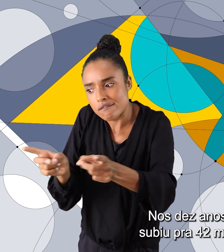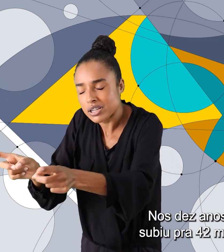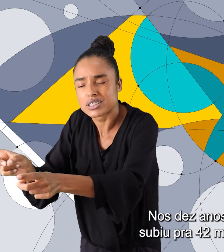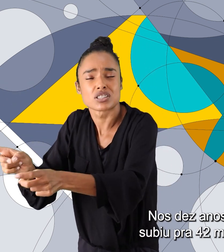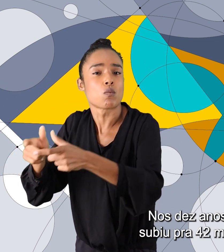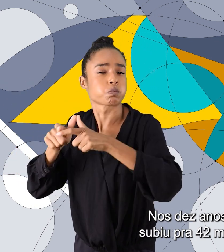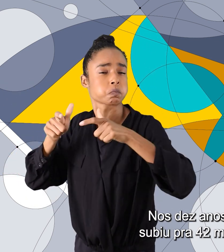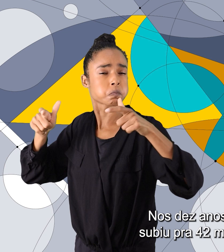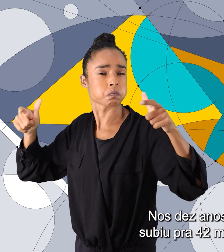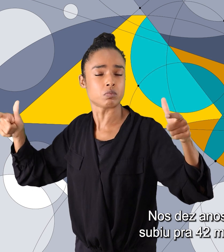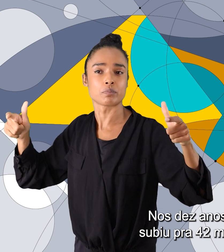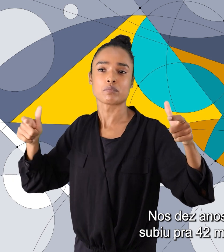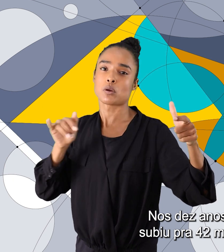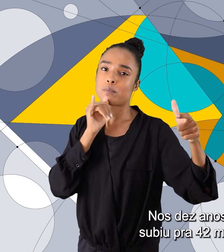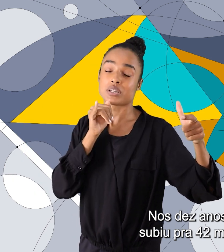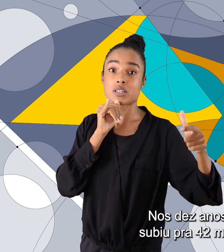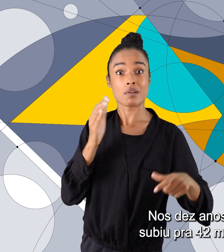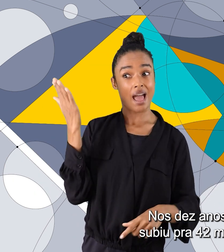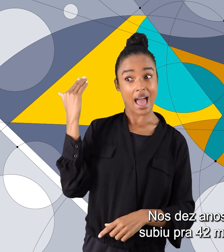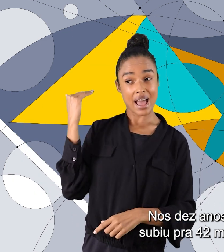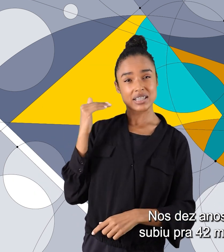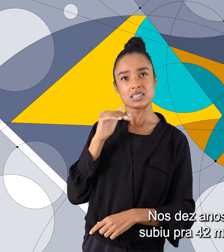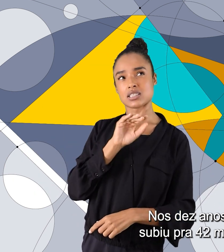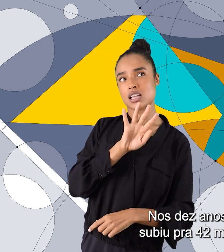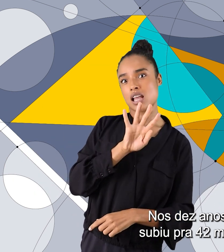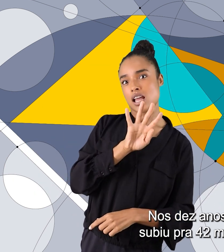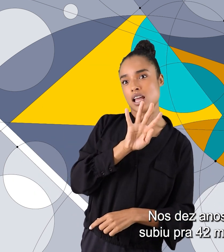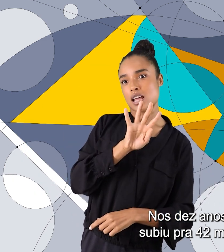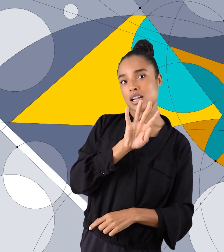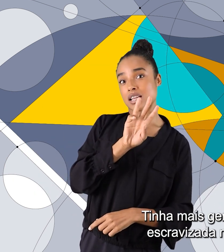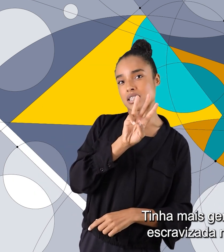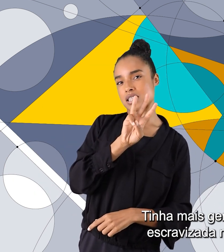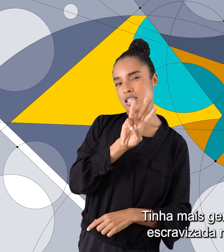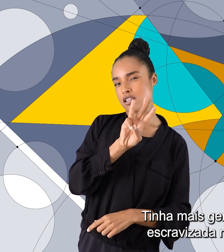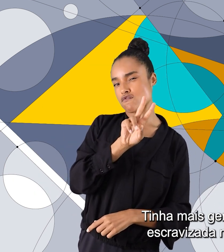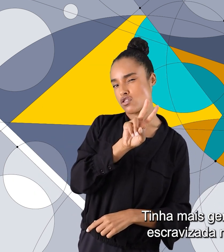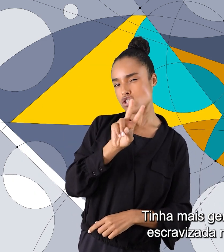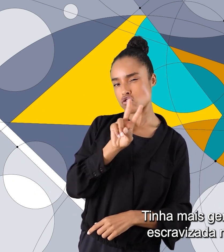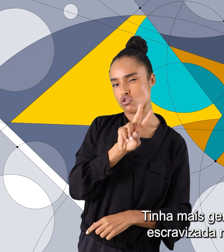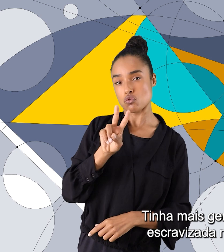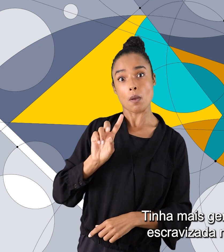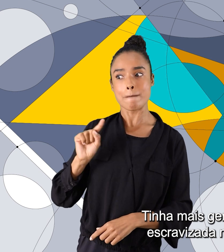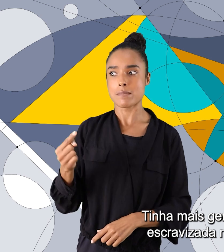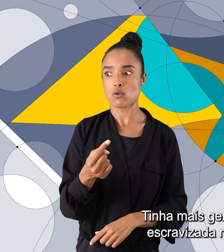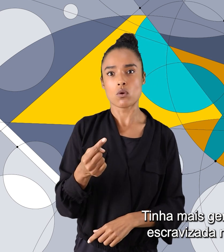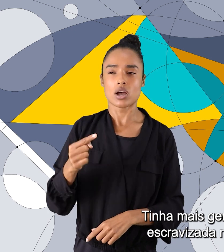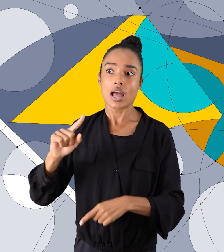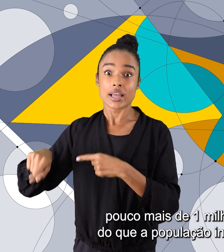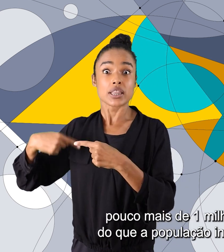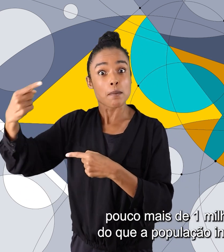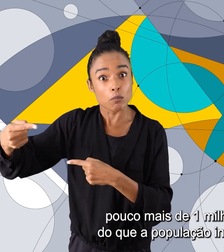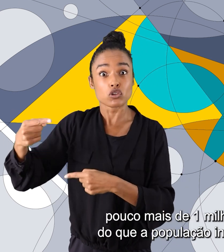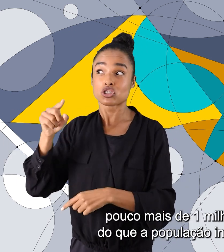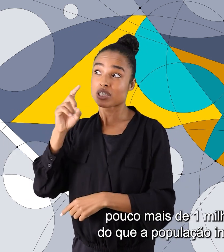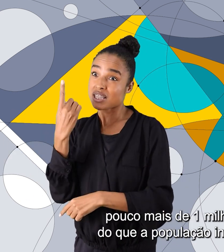10 anos depois, subiu para 42 mil por ano. Tinha mais gente sendo escravizada no Brasil,